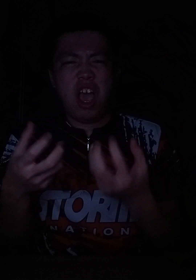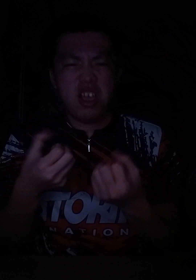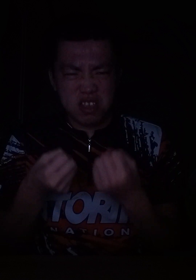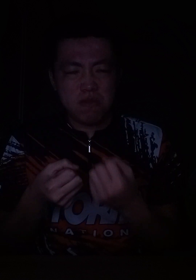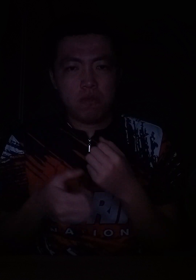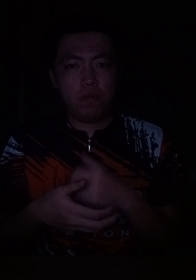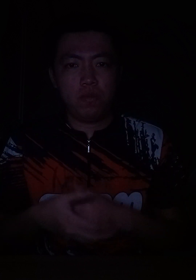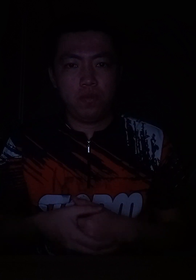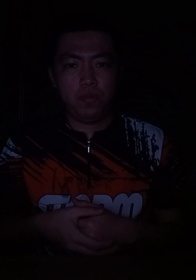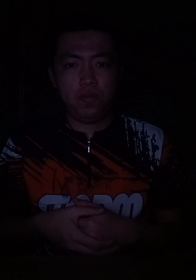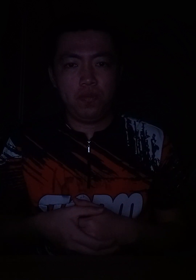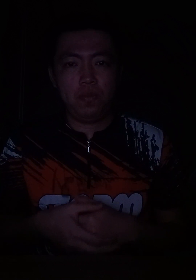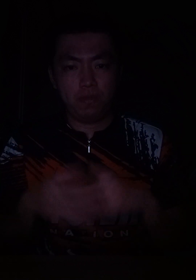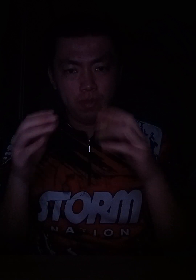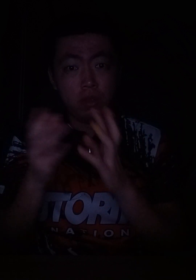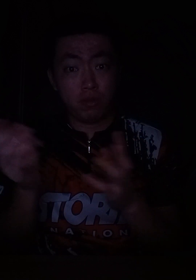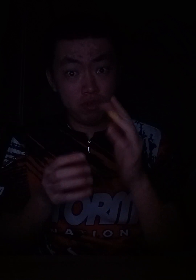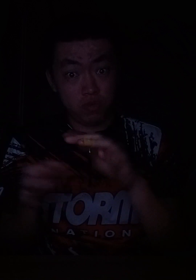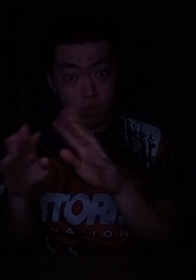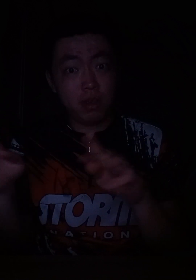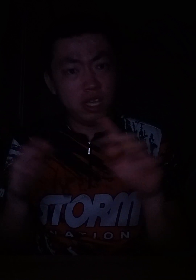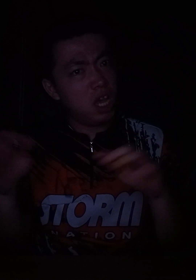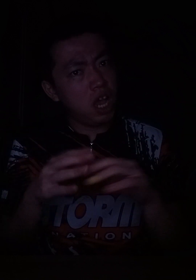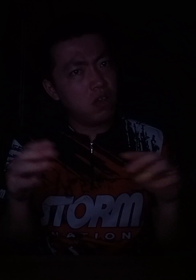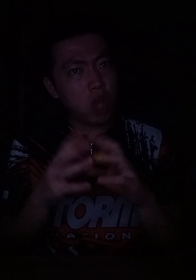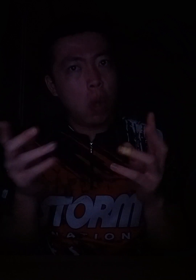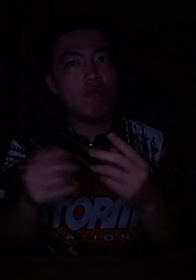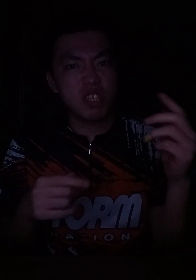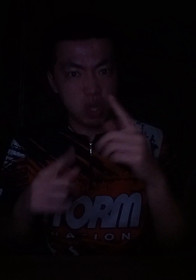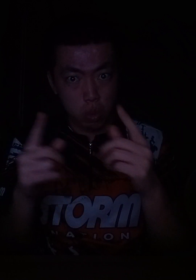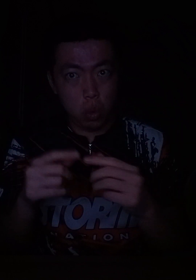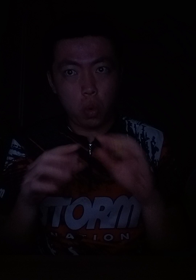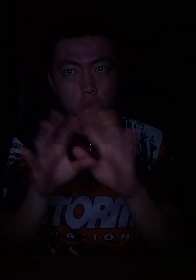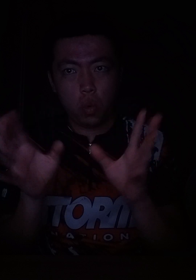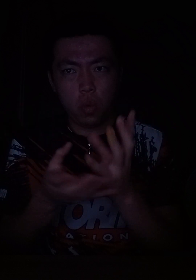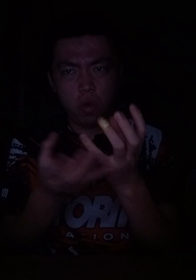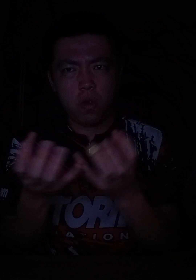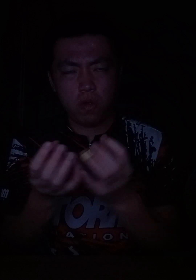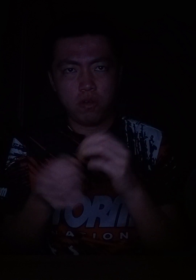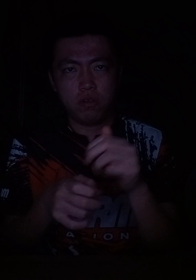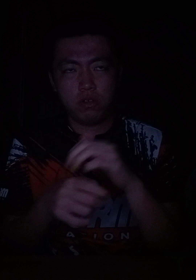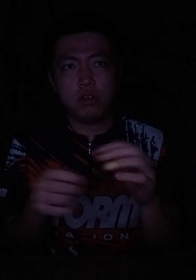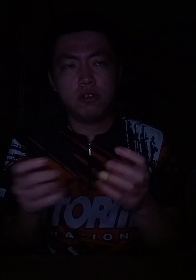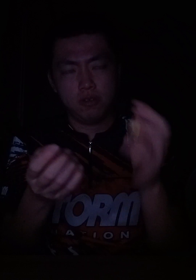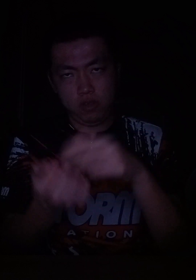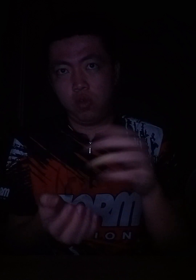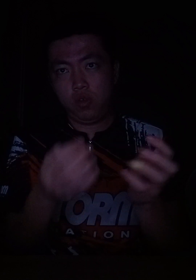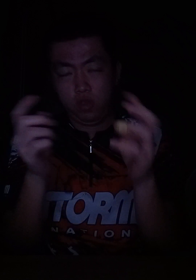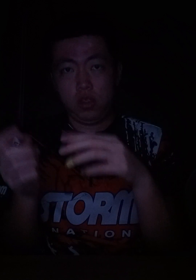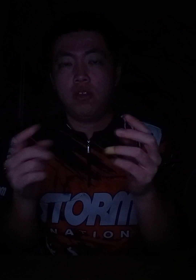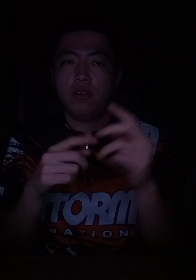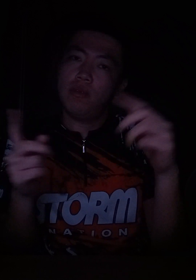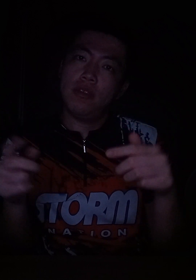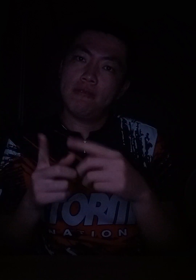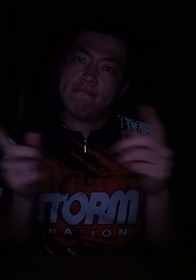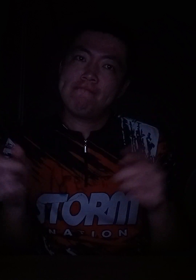씁니다. 덤프트럭 옆면을 들이받은 다른 덤프트럭도 앞부분이 찌그러지고 근처 1톤 화물차와 대형 트레일러